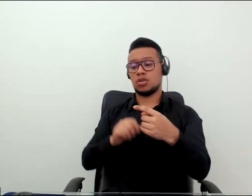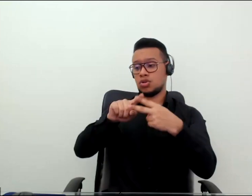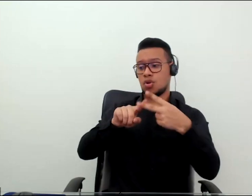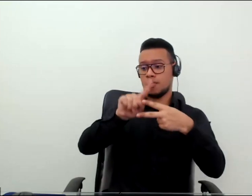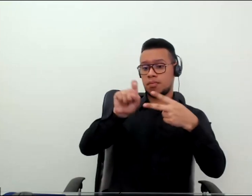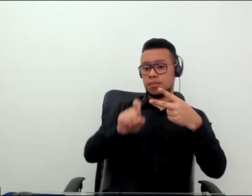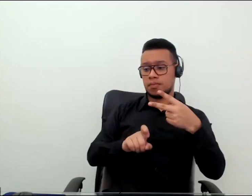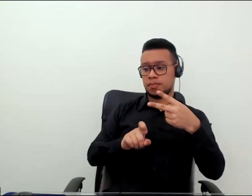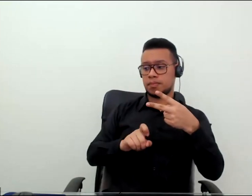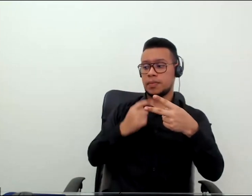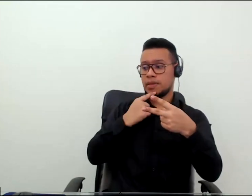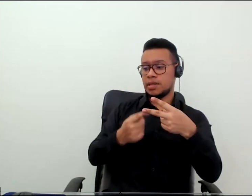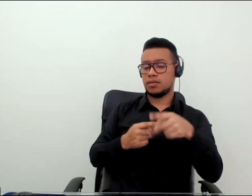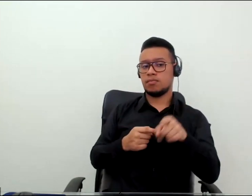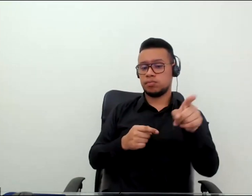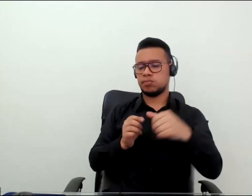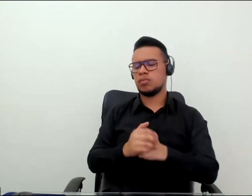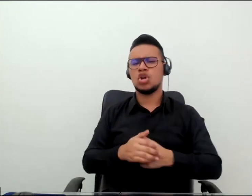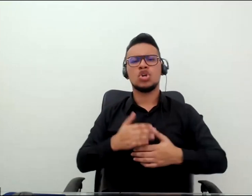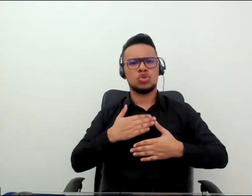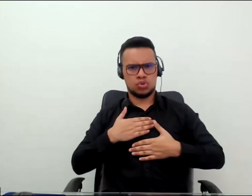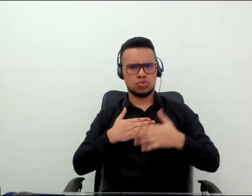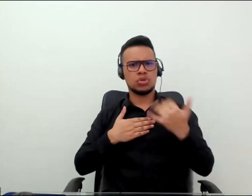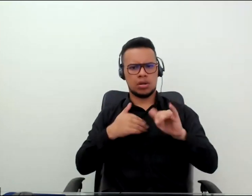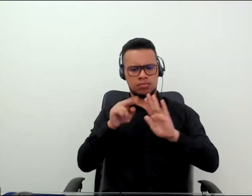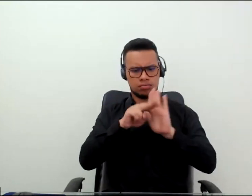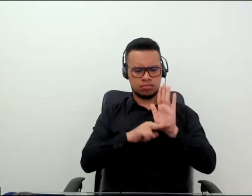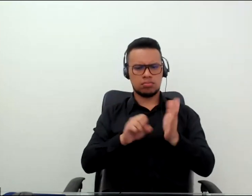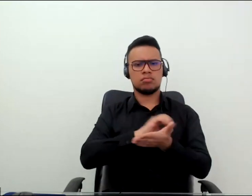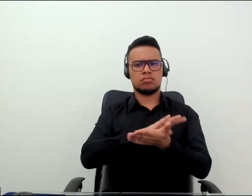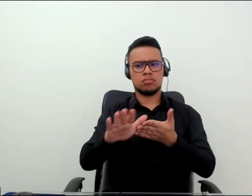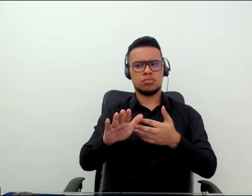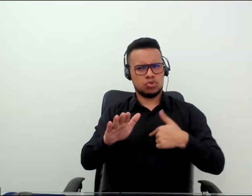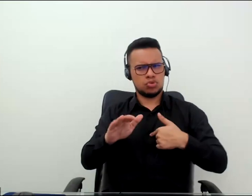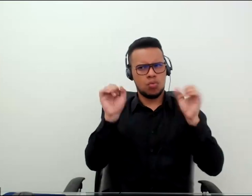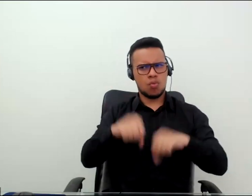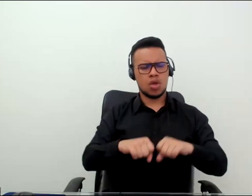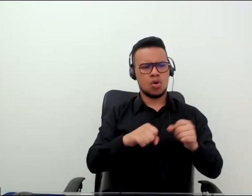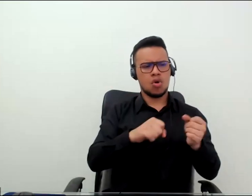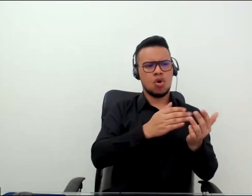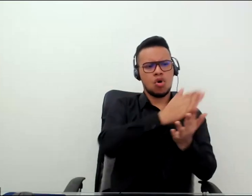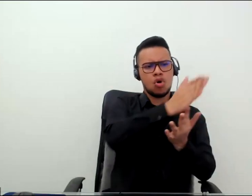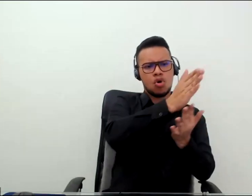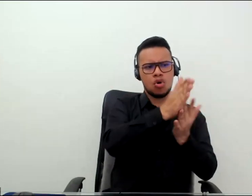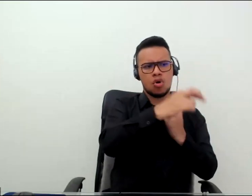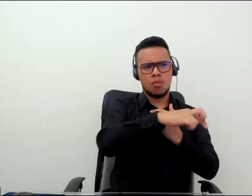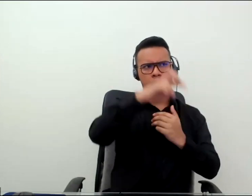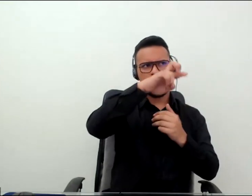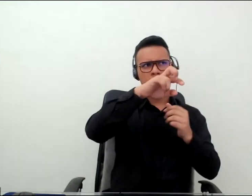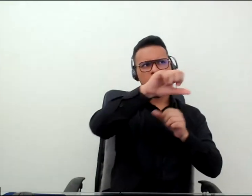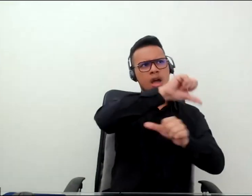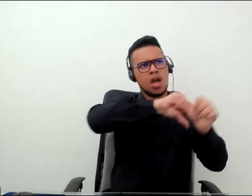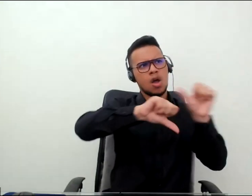si soy beneficiaria de la política gratuidad puedo cambiar de programa punto uno punto